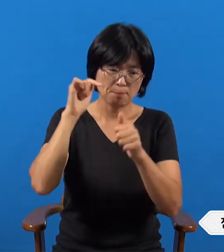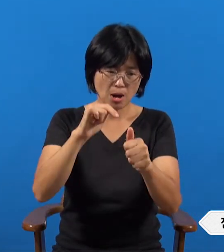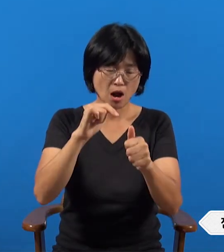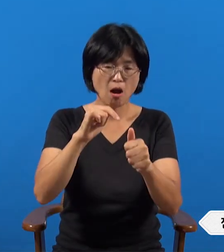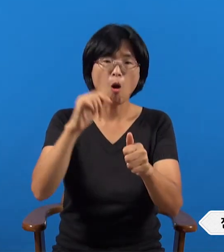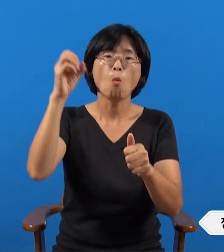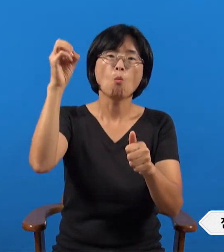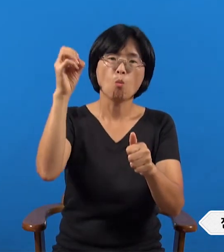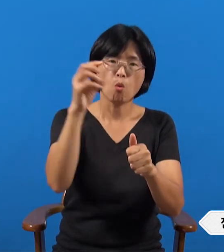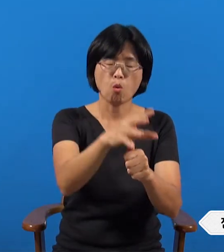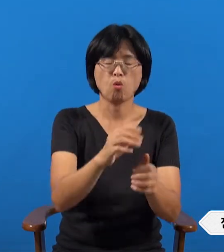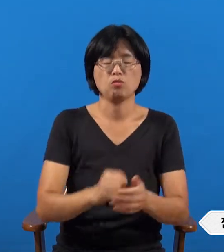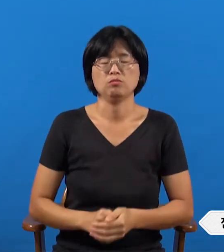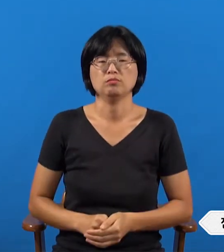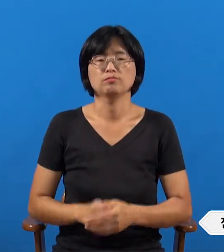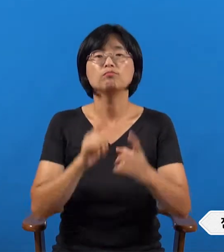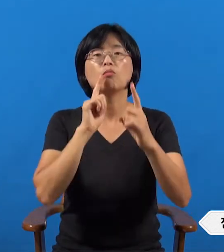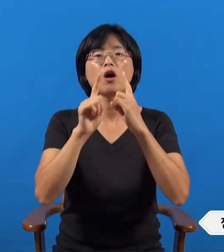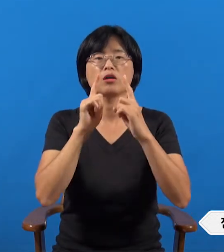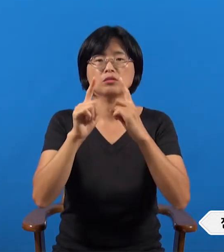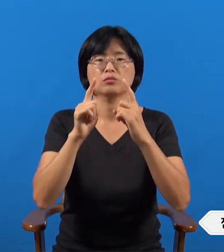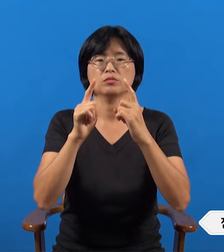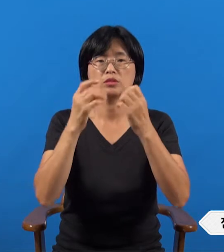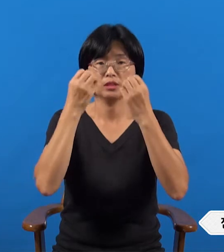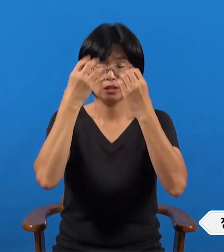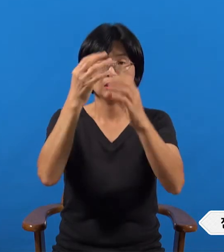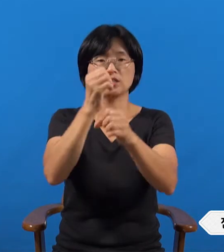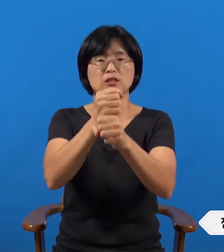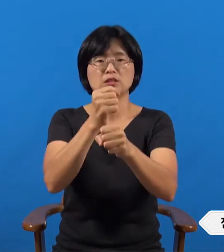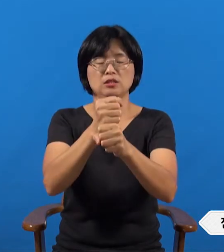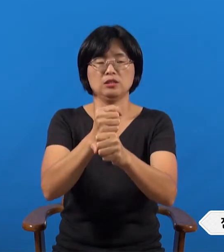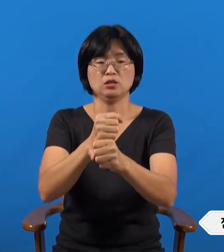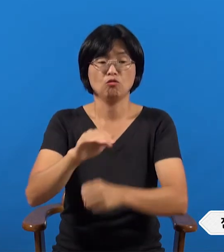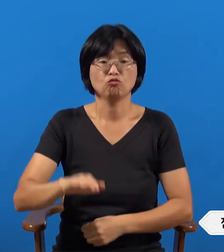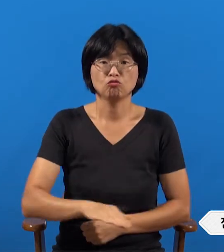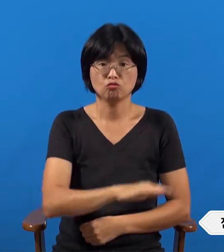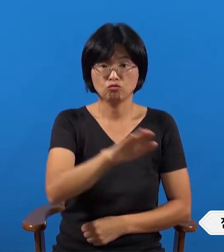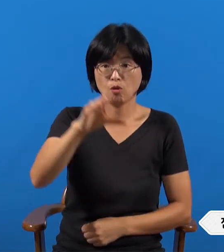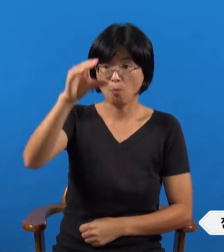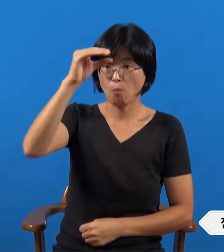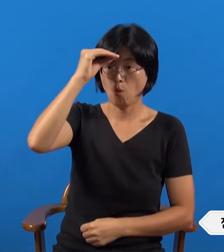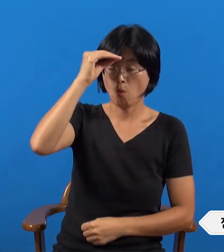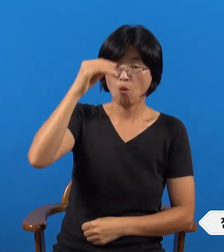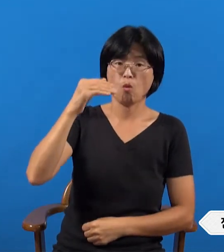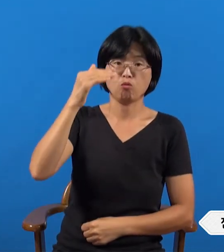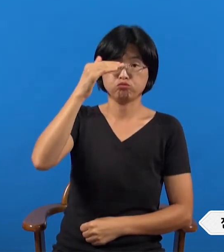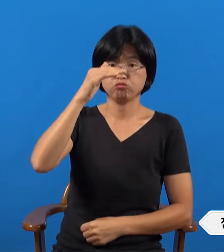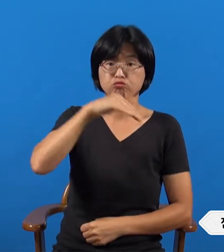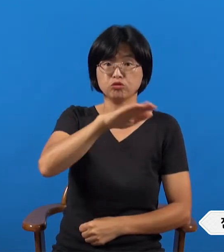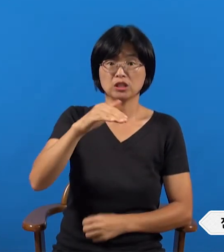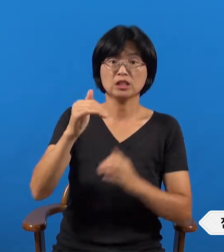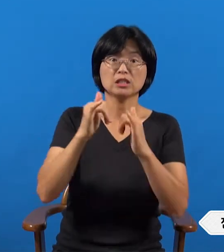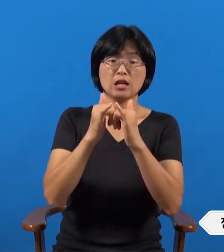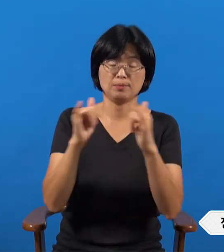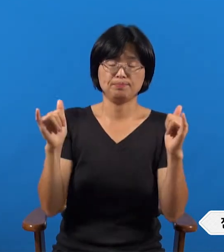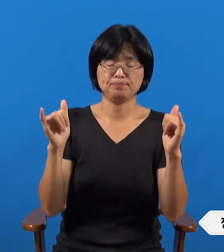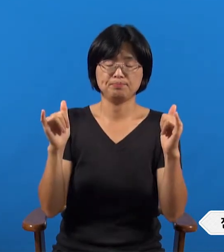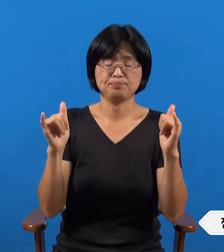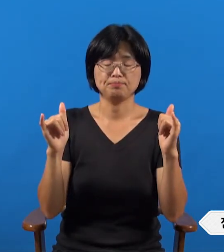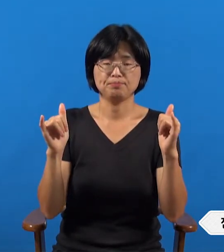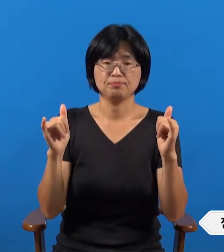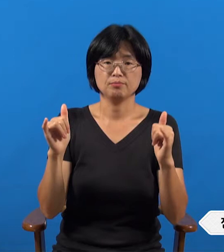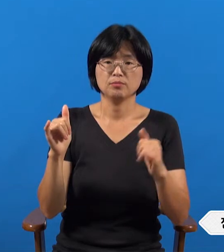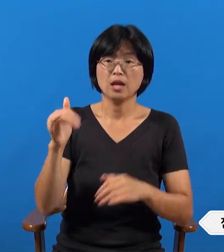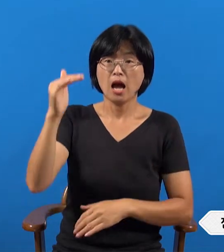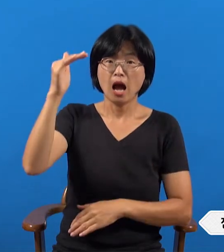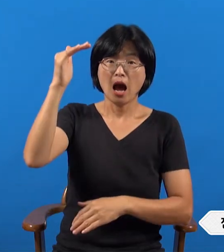하심에 빛이 있었습니다. 말씀으로 창조하신 하나님의 형상을 본받은 우리에게도 우리의 말